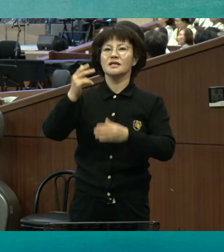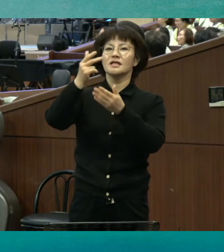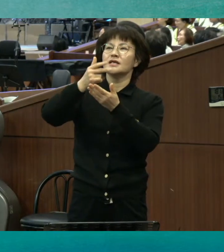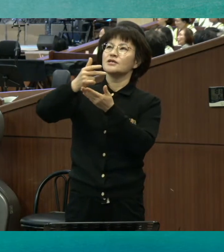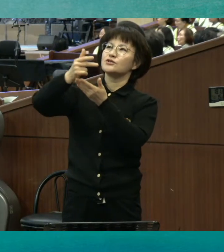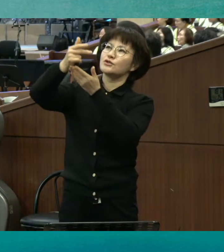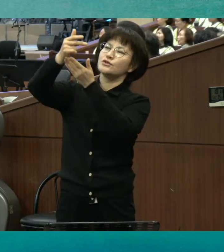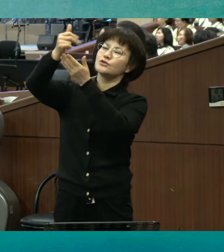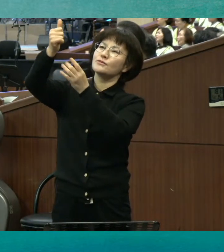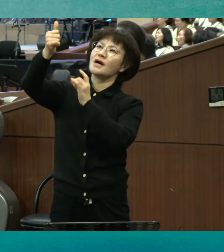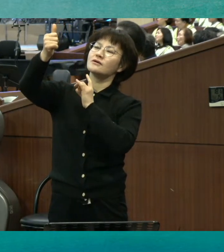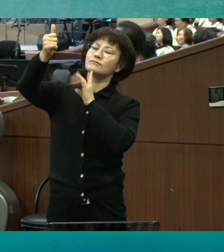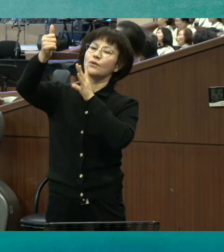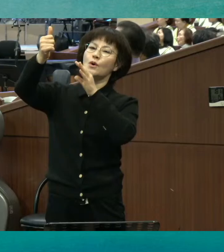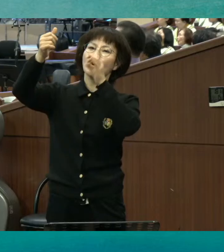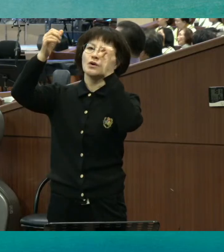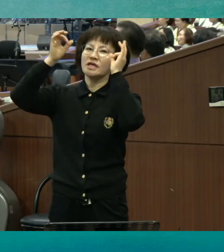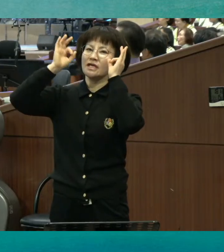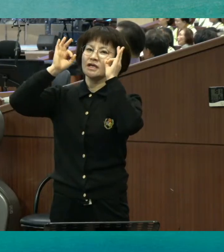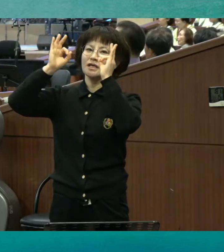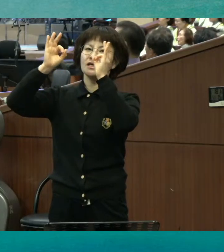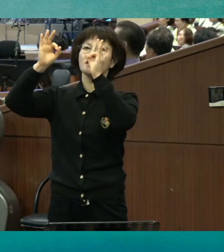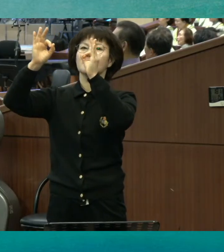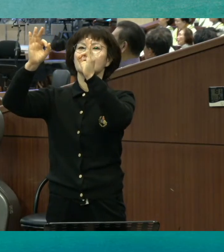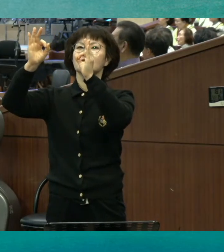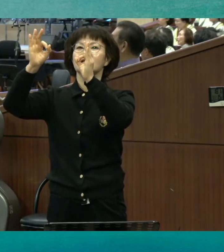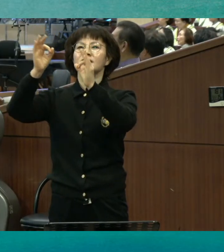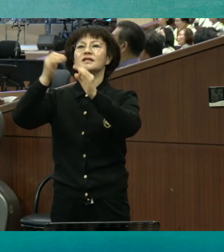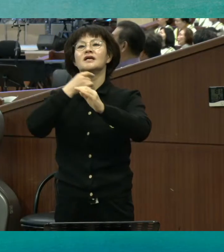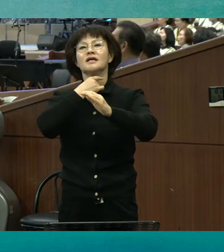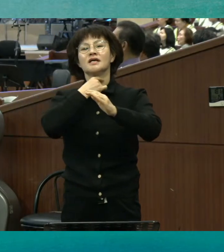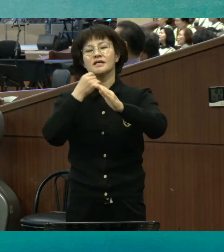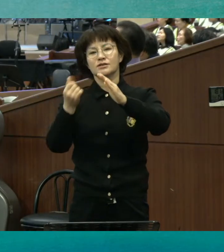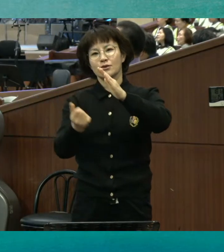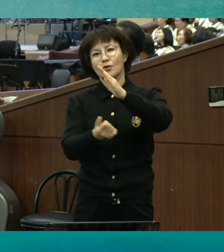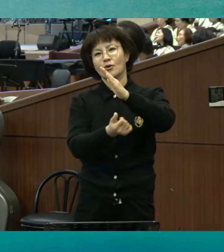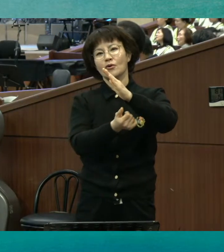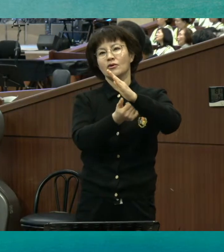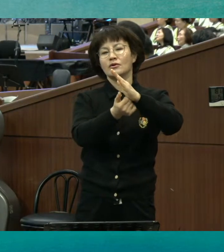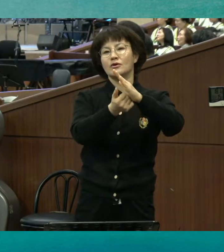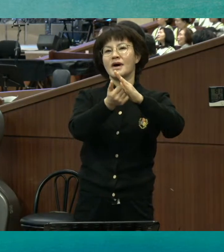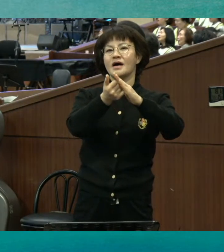주만 보기를